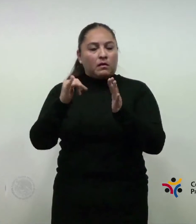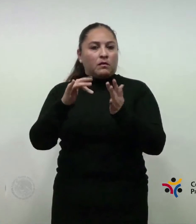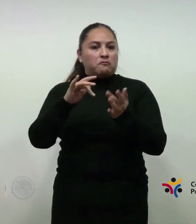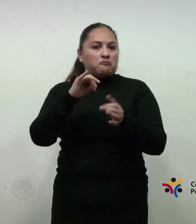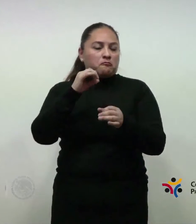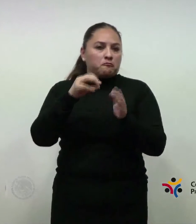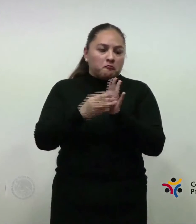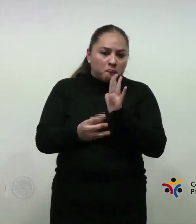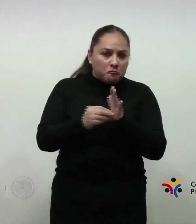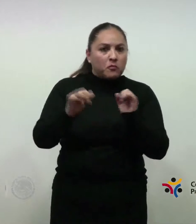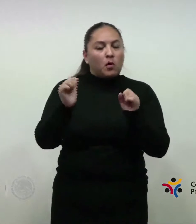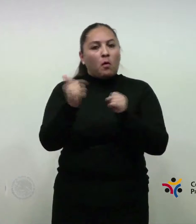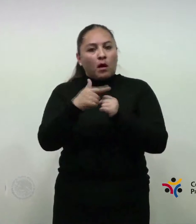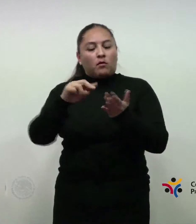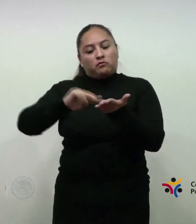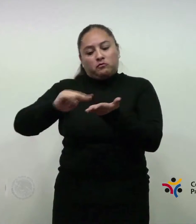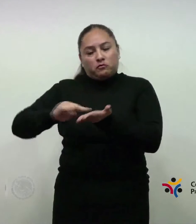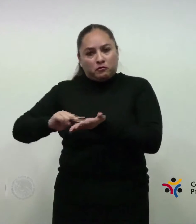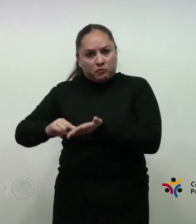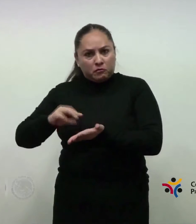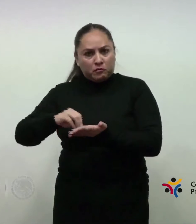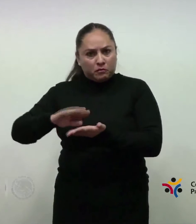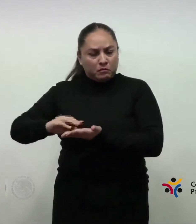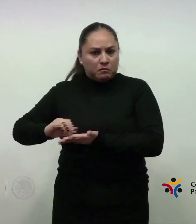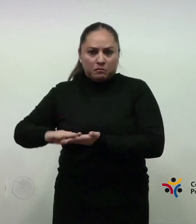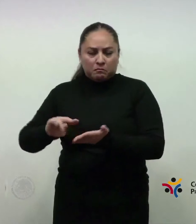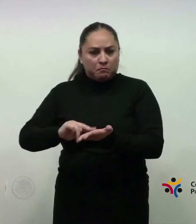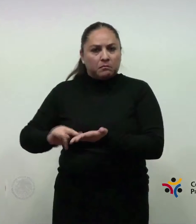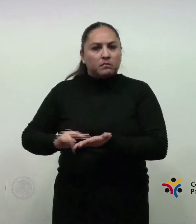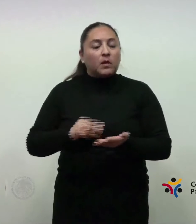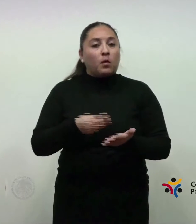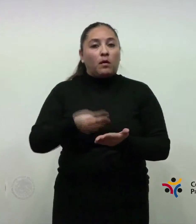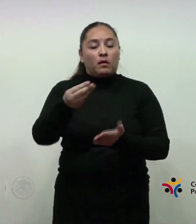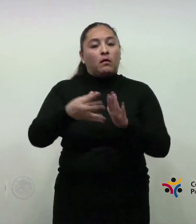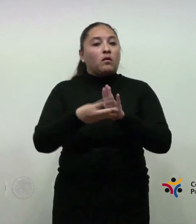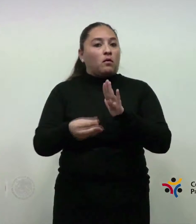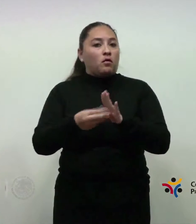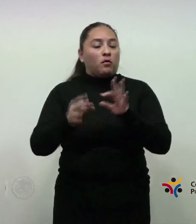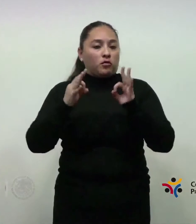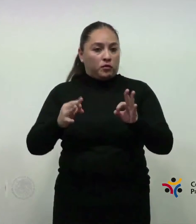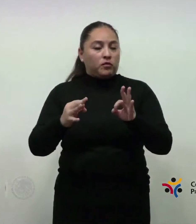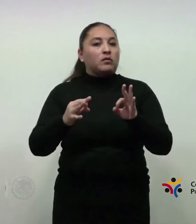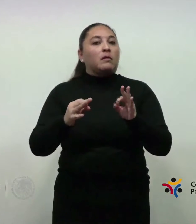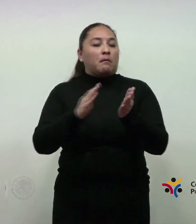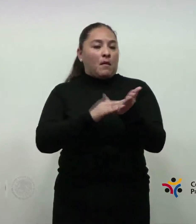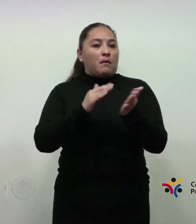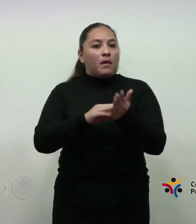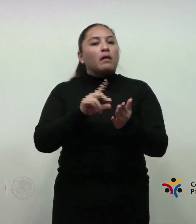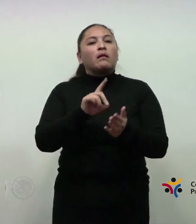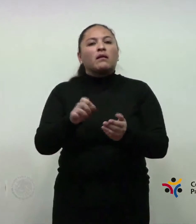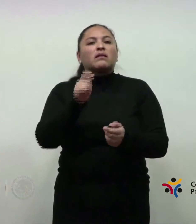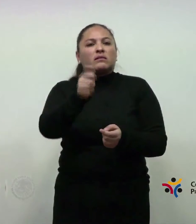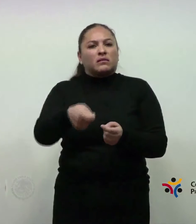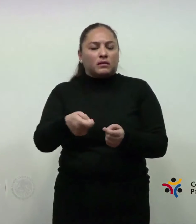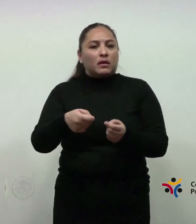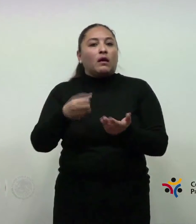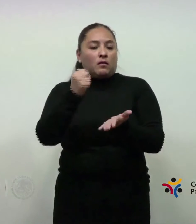en cada una de sus hojas entregar copia y mostrar original de decreto de creación un